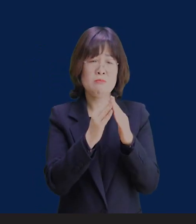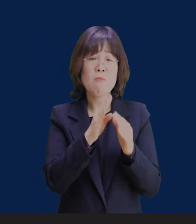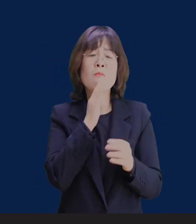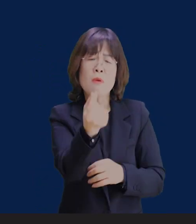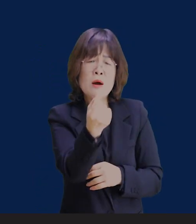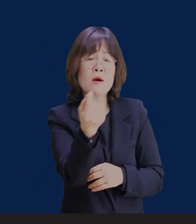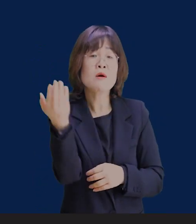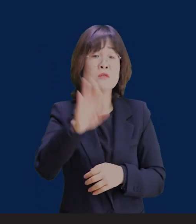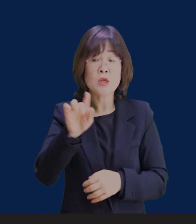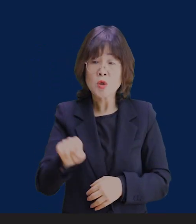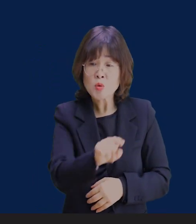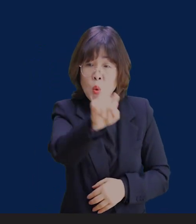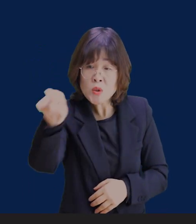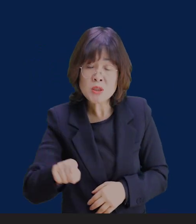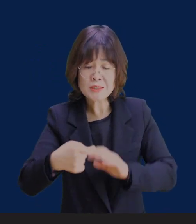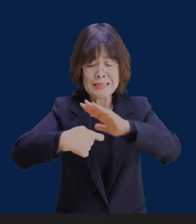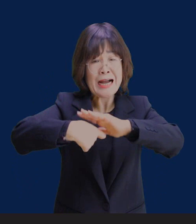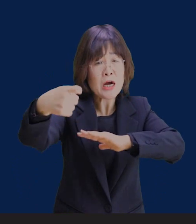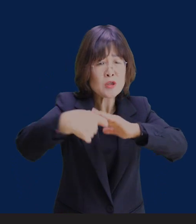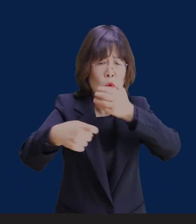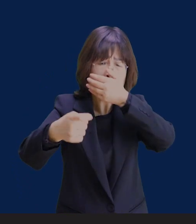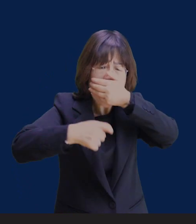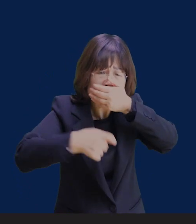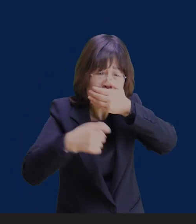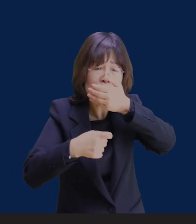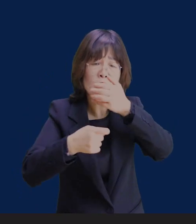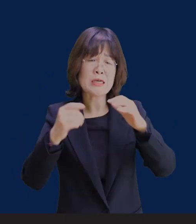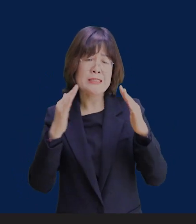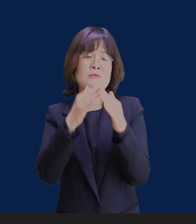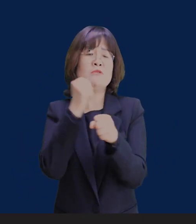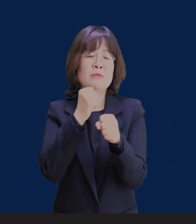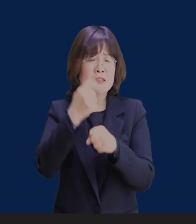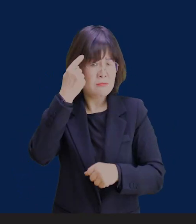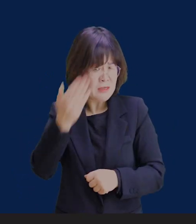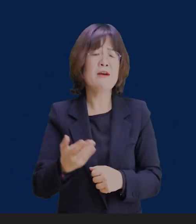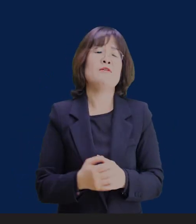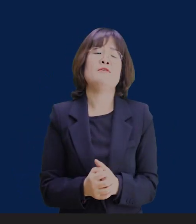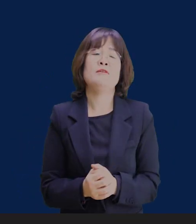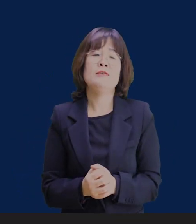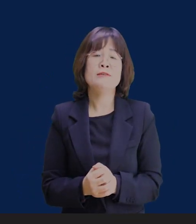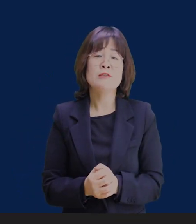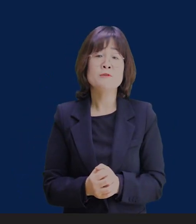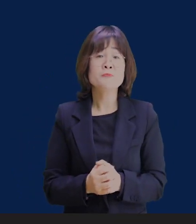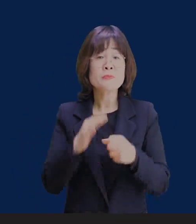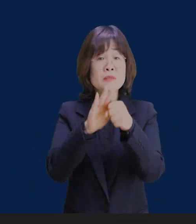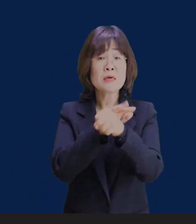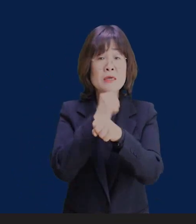집이라 일컬음을 받으리라 하였거늘 너희는 강도의 소굴을 만드는도다